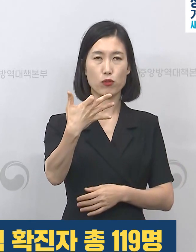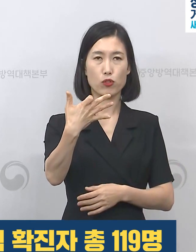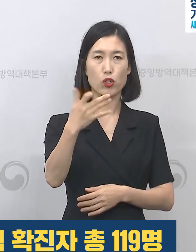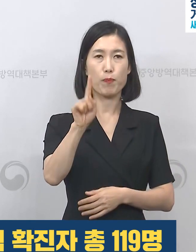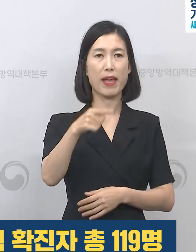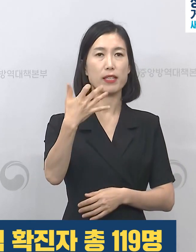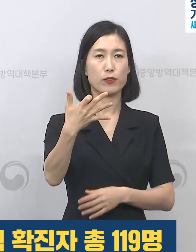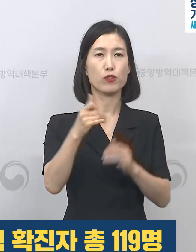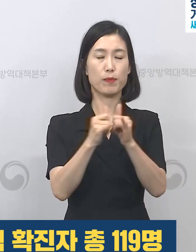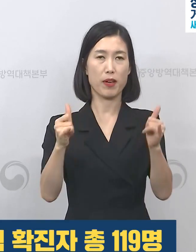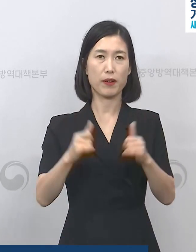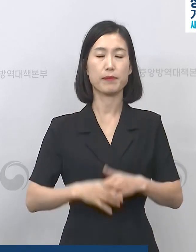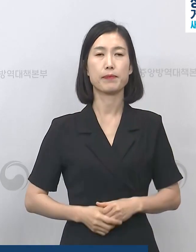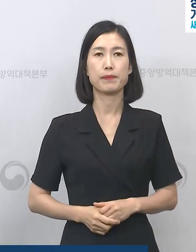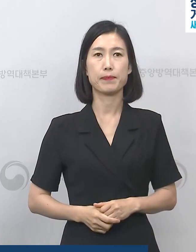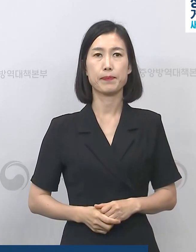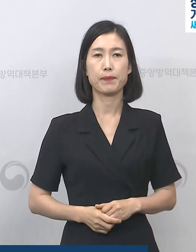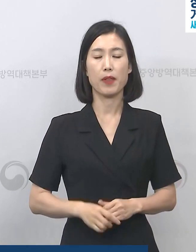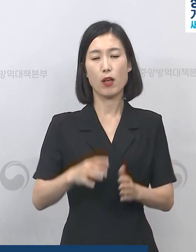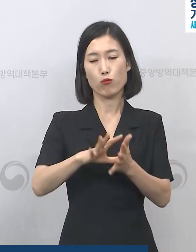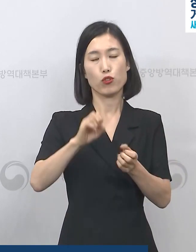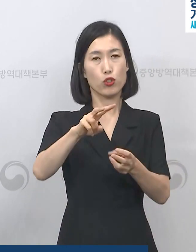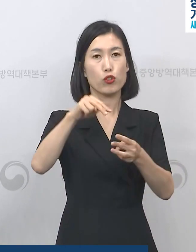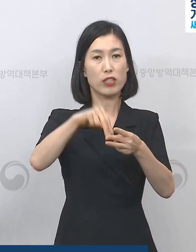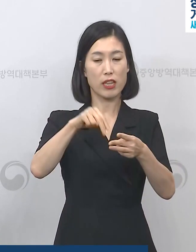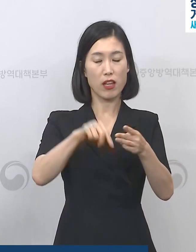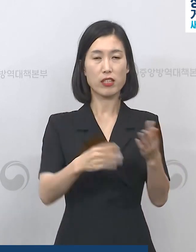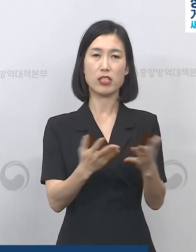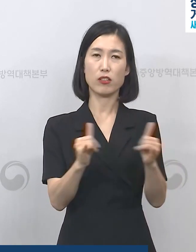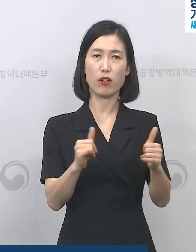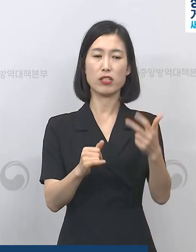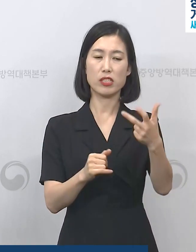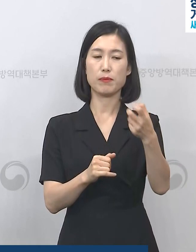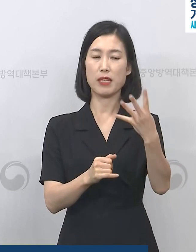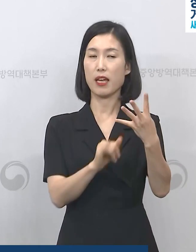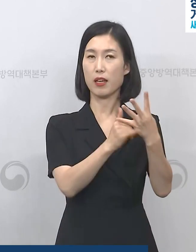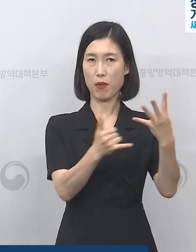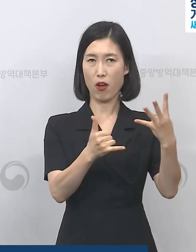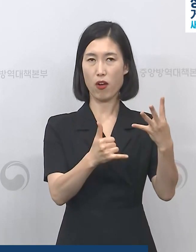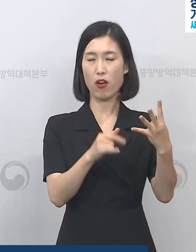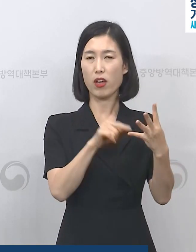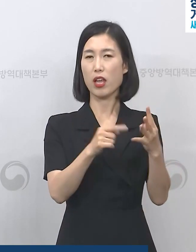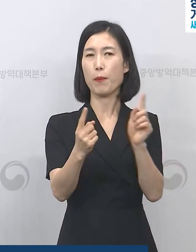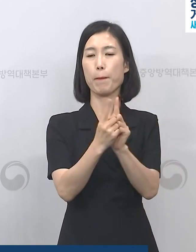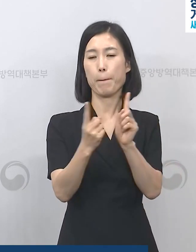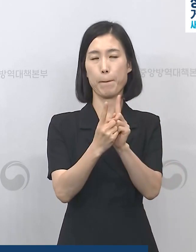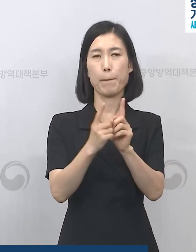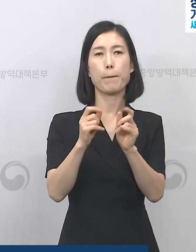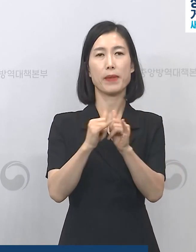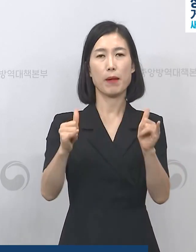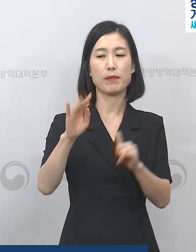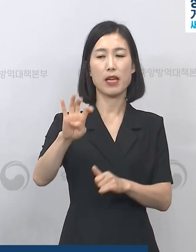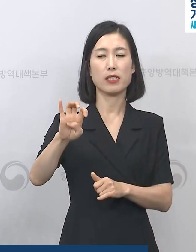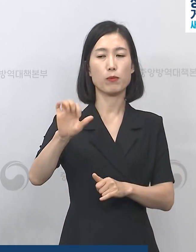119명이 확인되었습니다. 물류센터 근무자가 74명이었고, 이로 인한